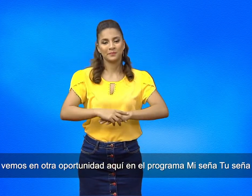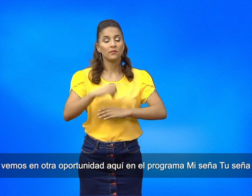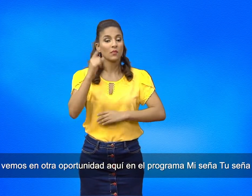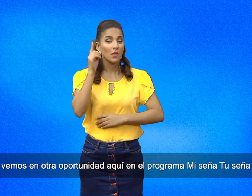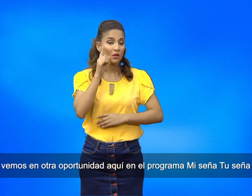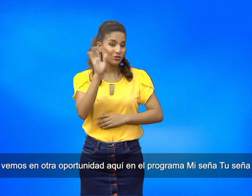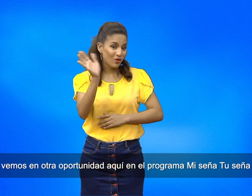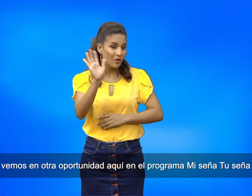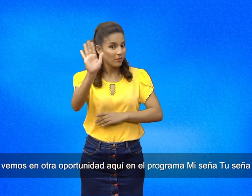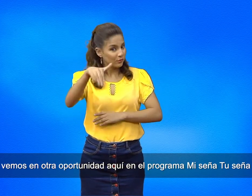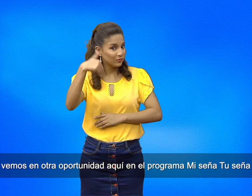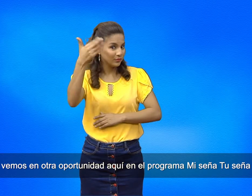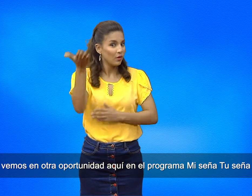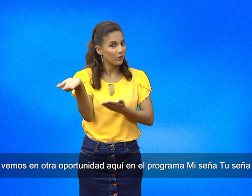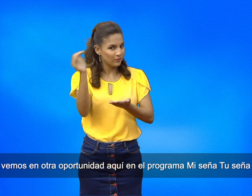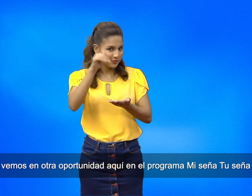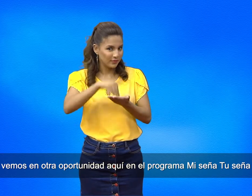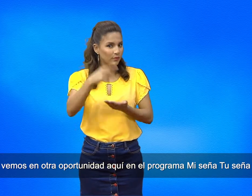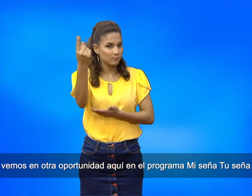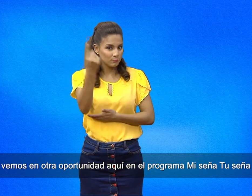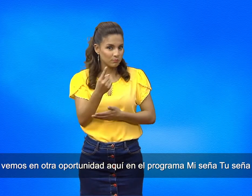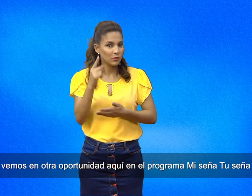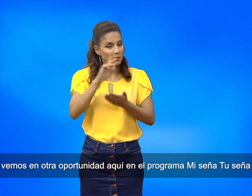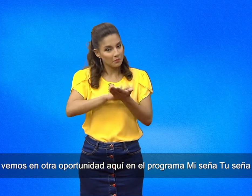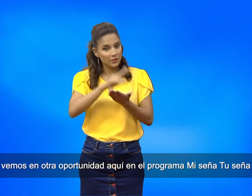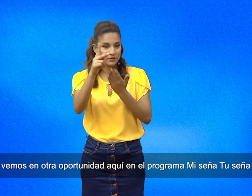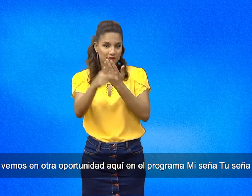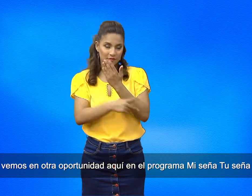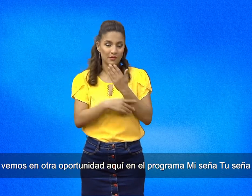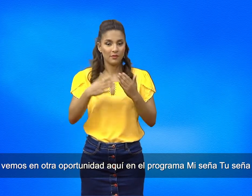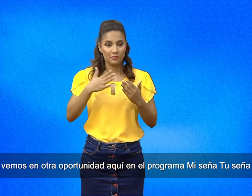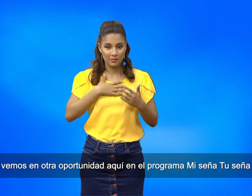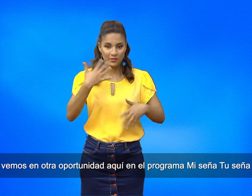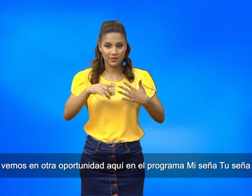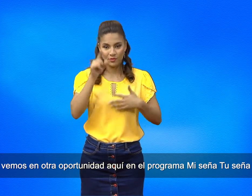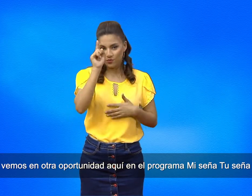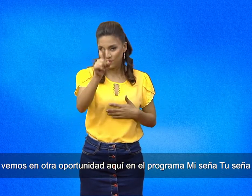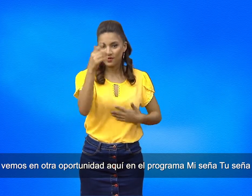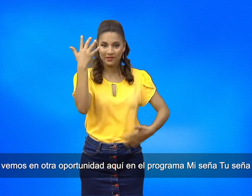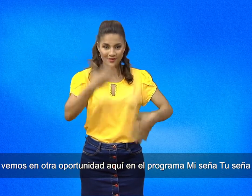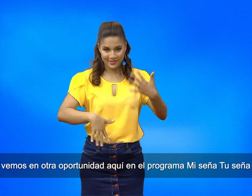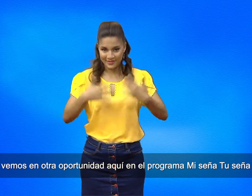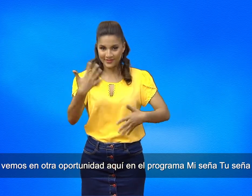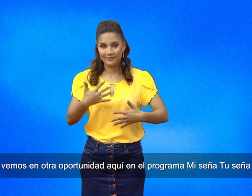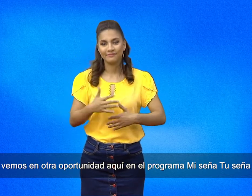vemos en otra oportunidad aquí en el programa diseña tu señal